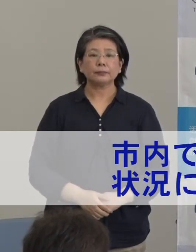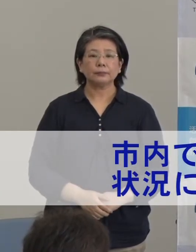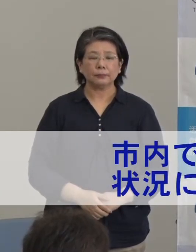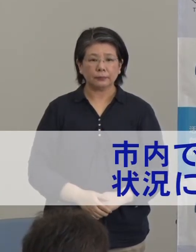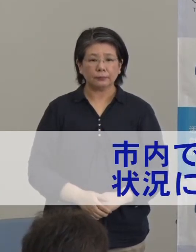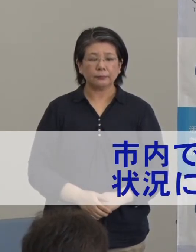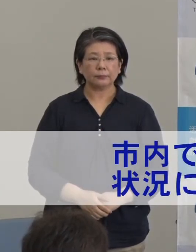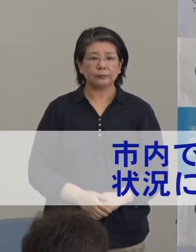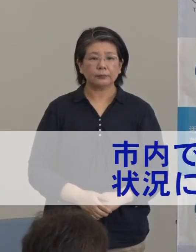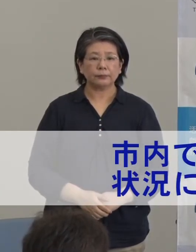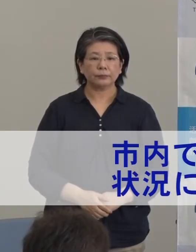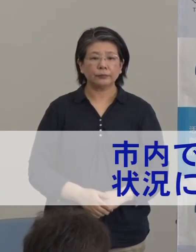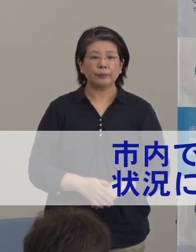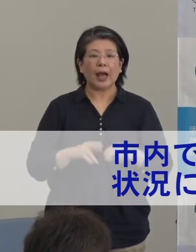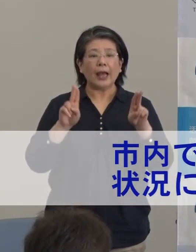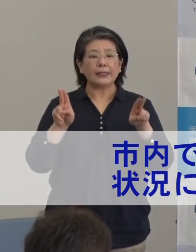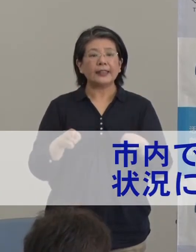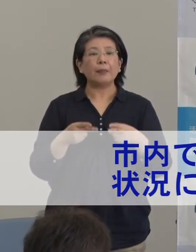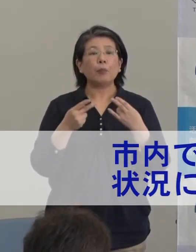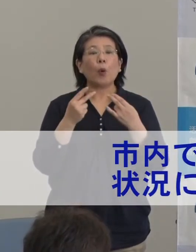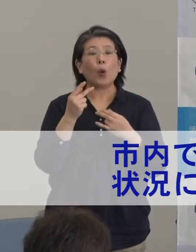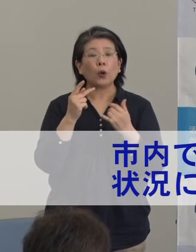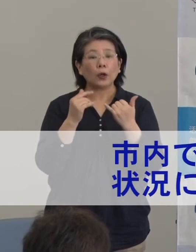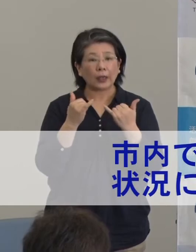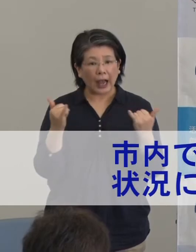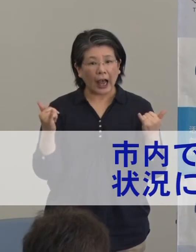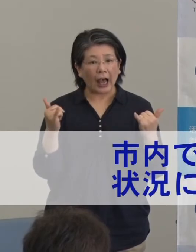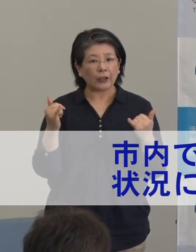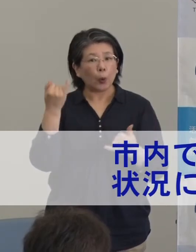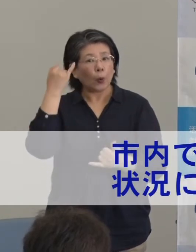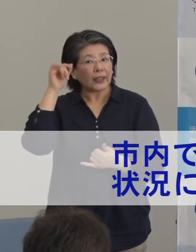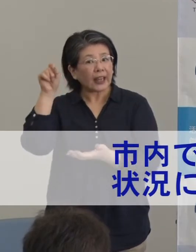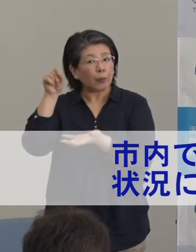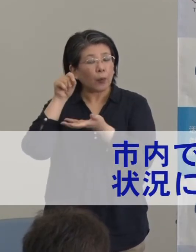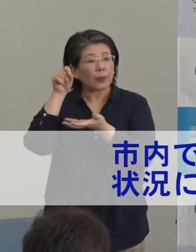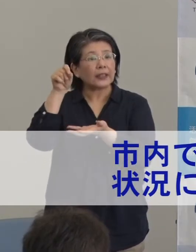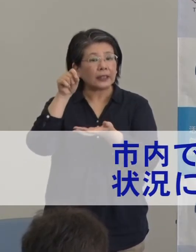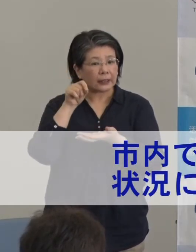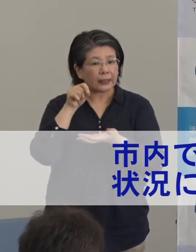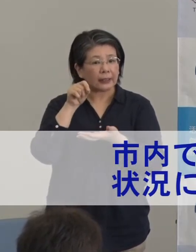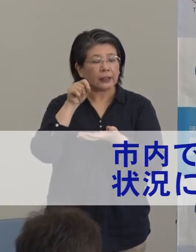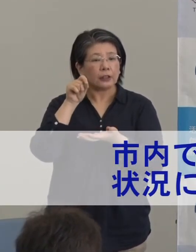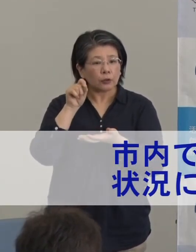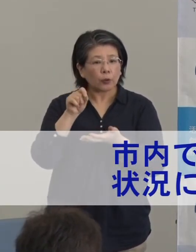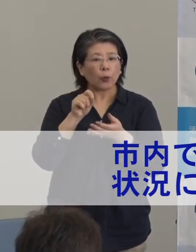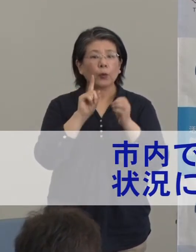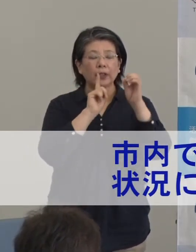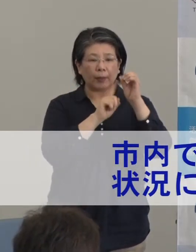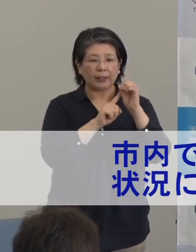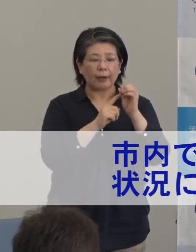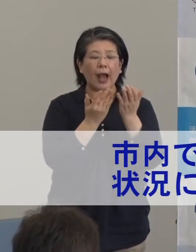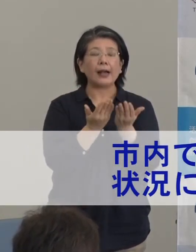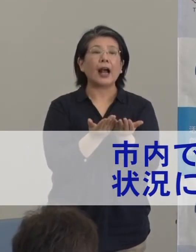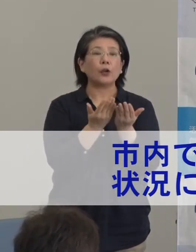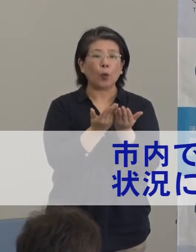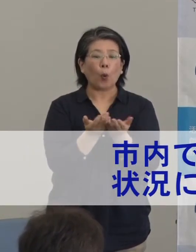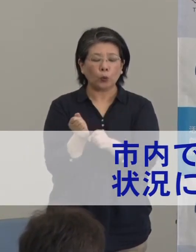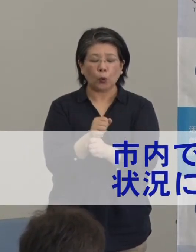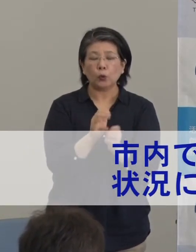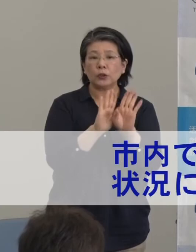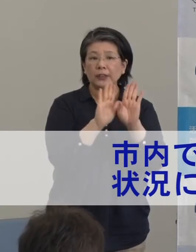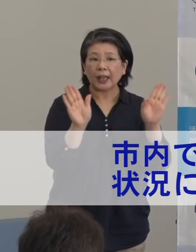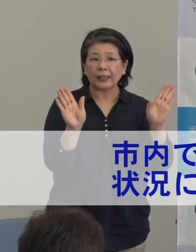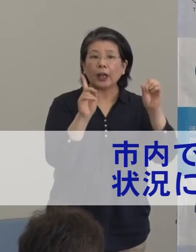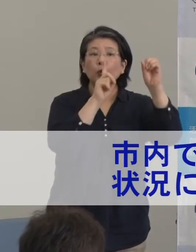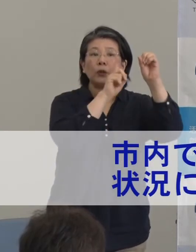あこの辺につきましてもう少し専門家の意見等も聞きながらですね、特に学校再開にあたって留意すべき点というのはしっかりと踏まえてまいりた